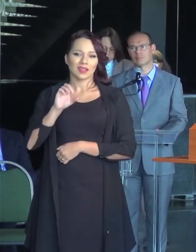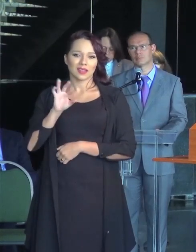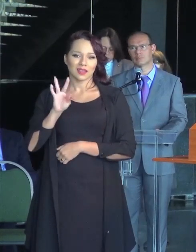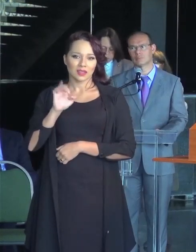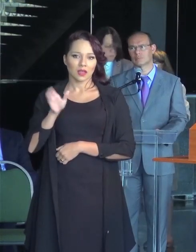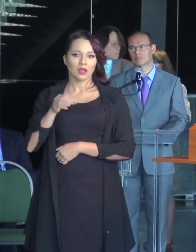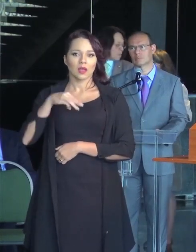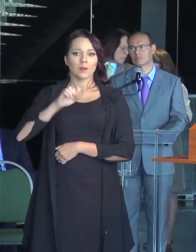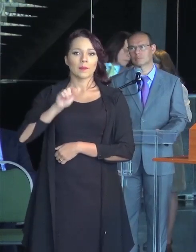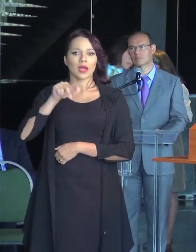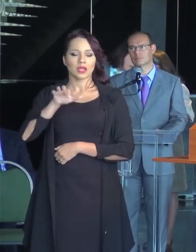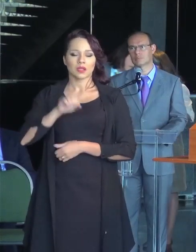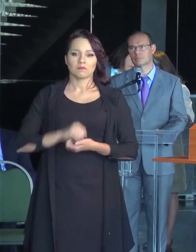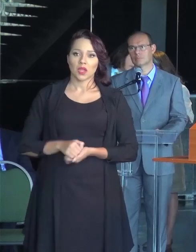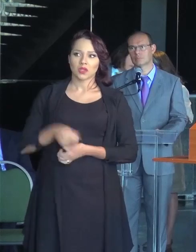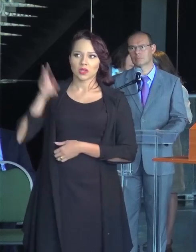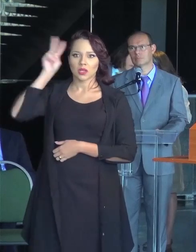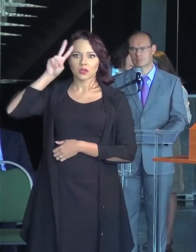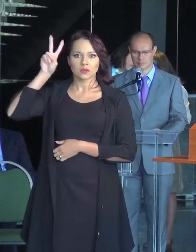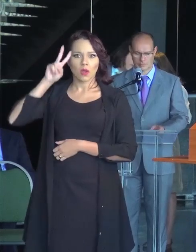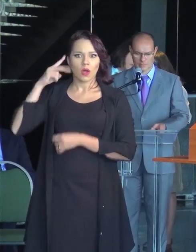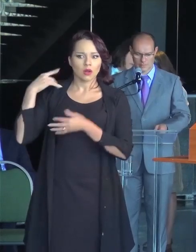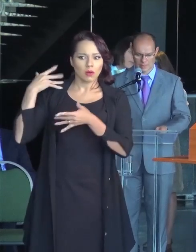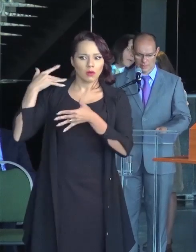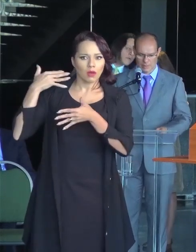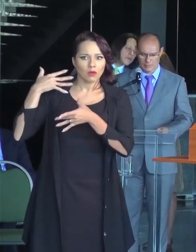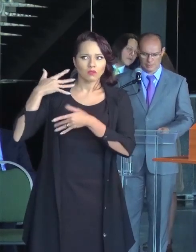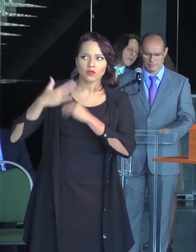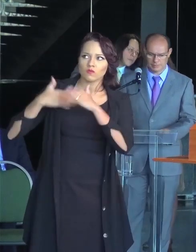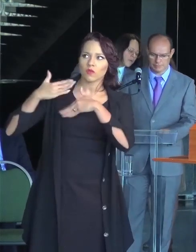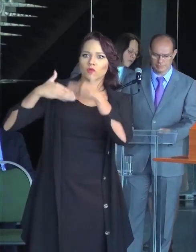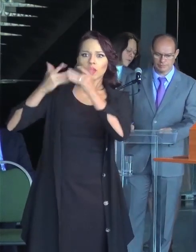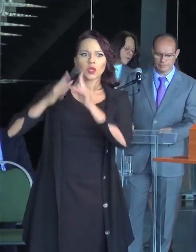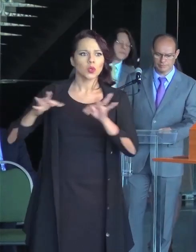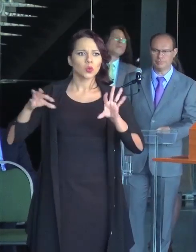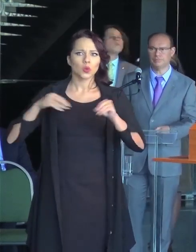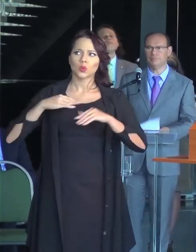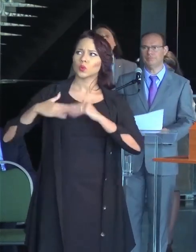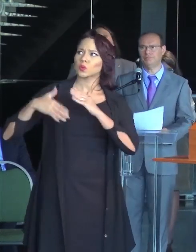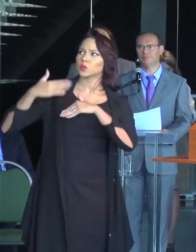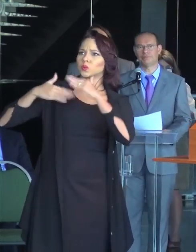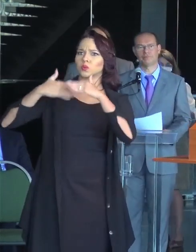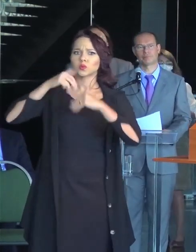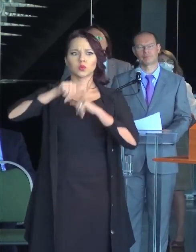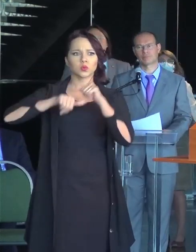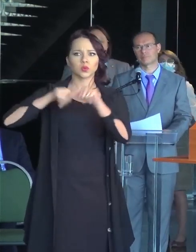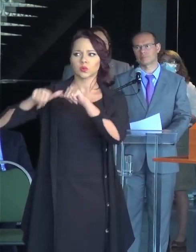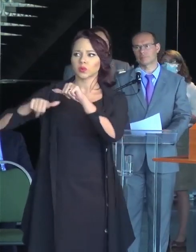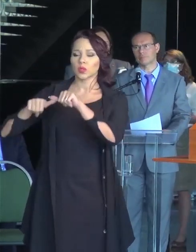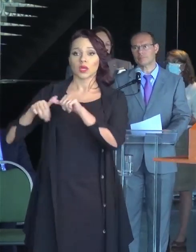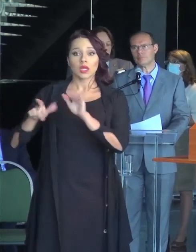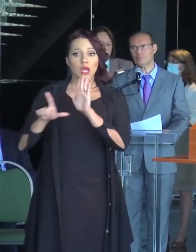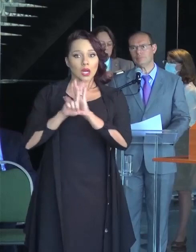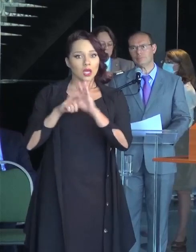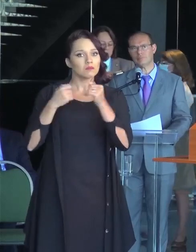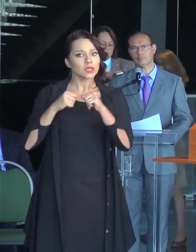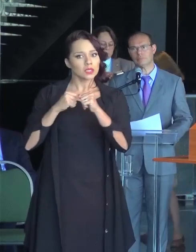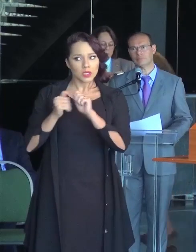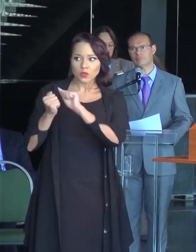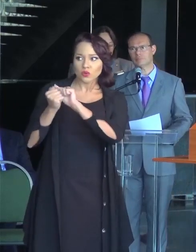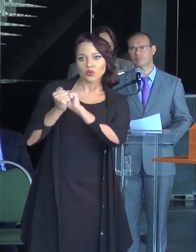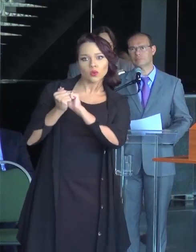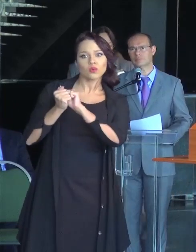história um desenvolvimento tão grande como nos últimos 30, 40 anos, desenvolvimento de tudo, e a legislação ela precisa acompanhar. Muitas